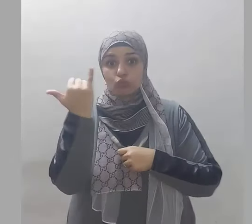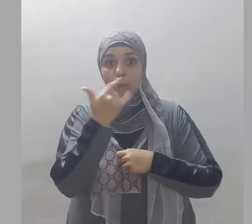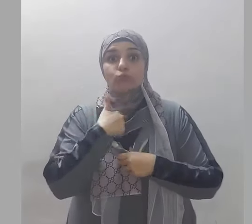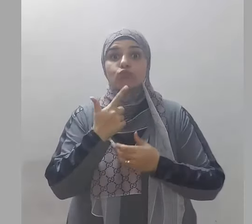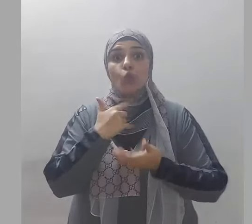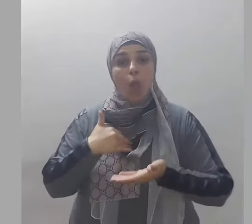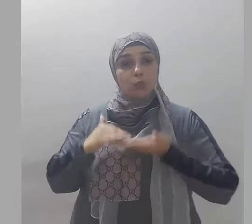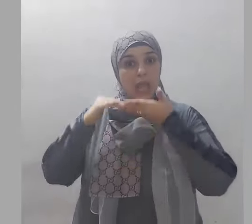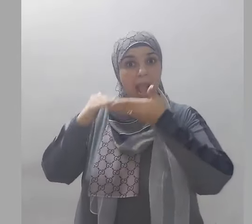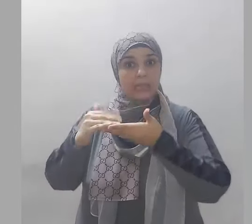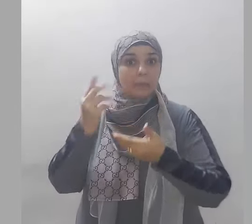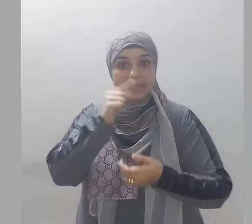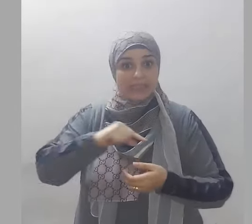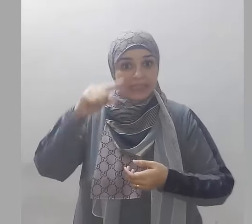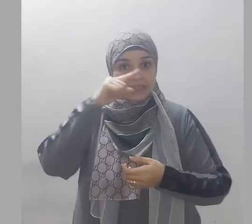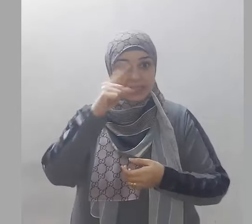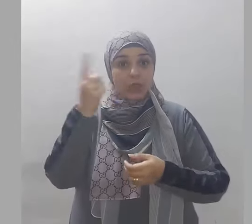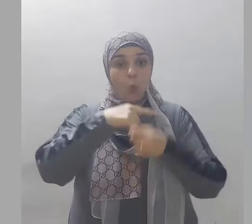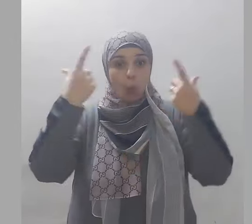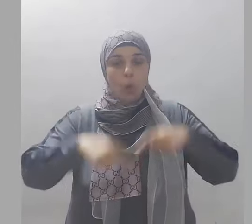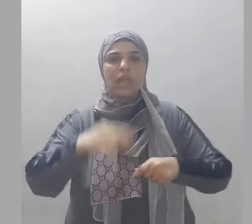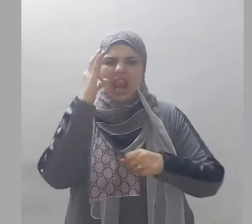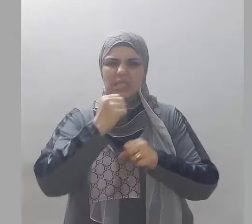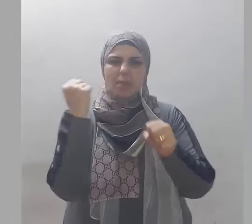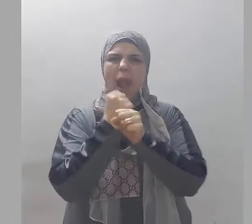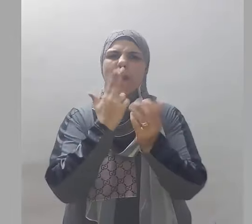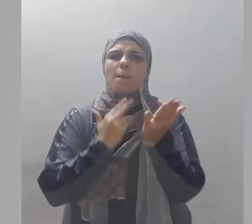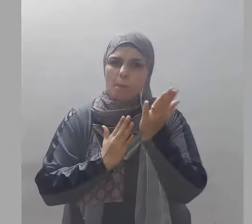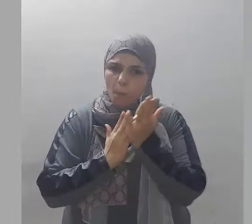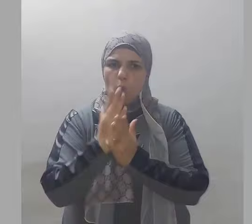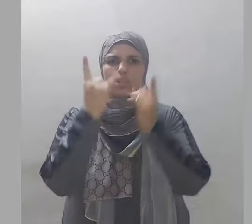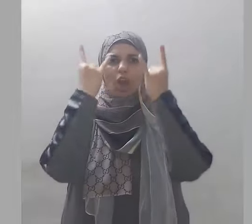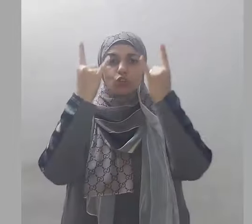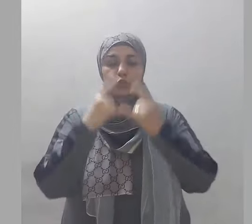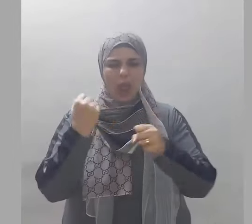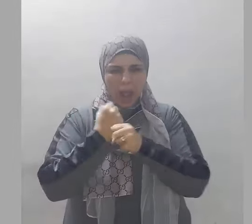ووطنك فأخلص عملك وضاعف الجهد في كل المجالات.